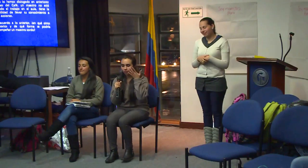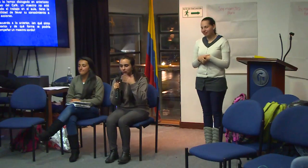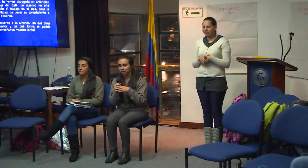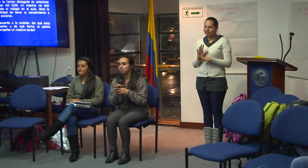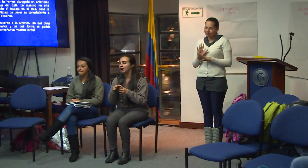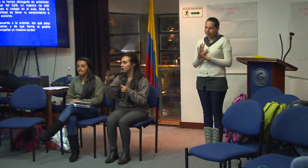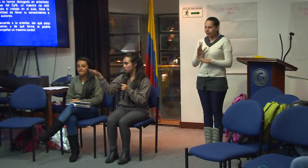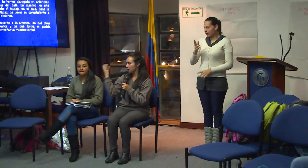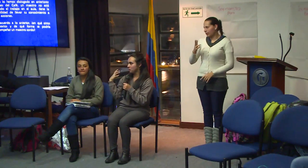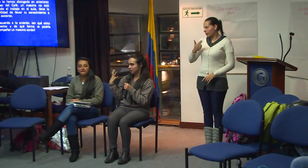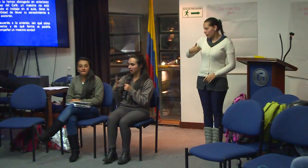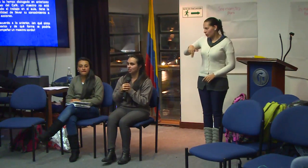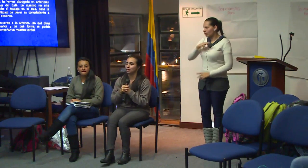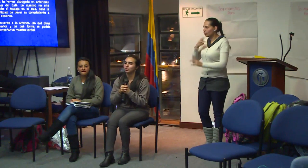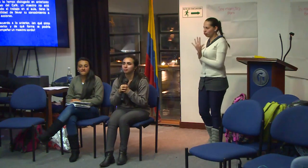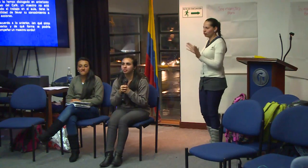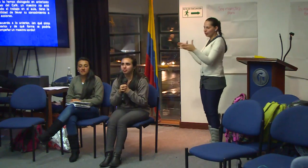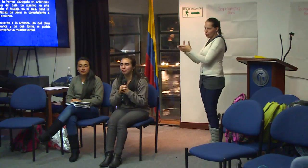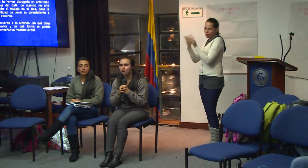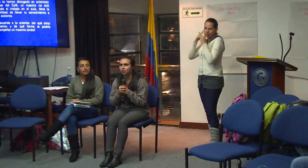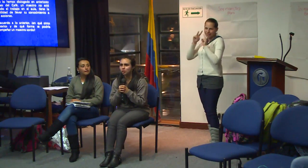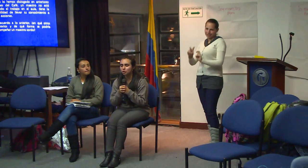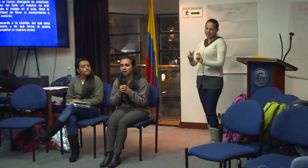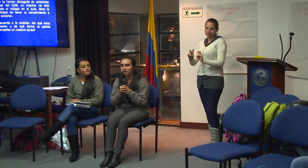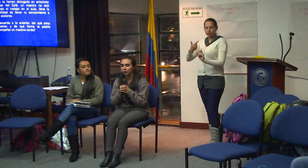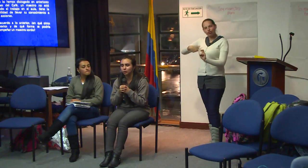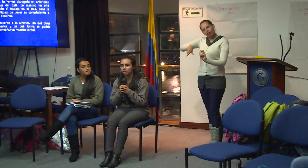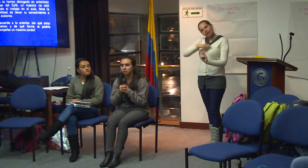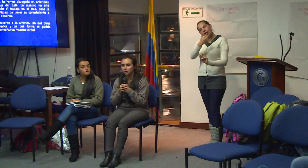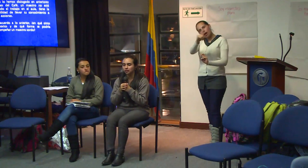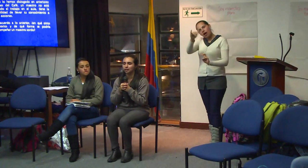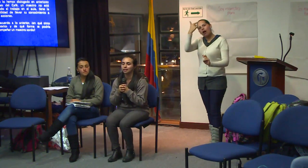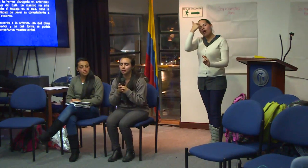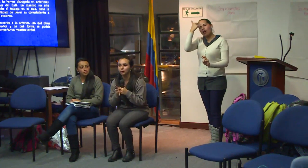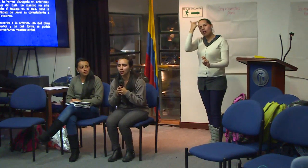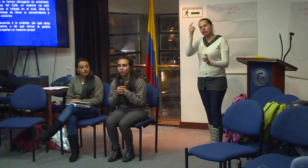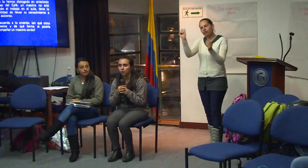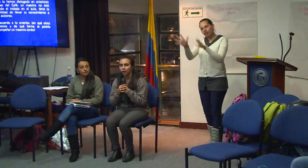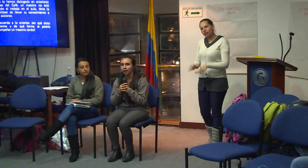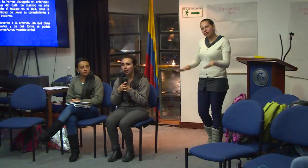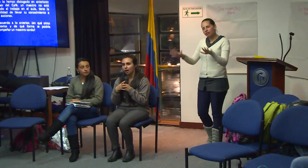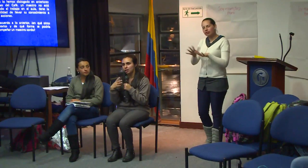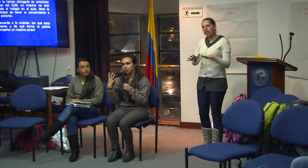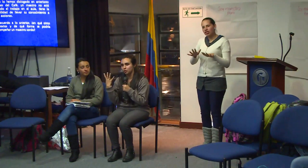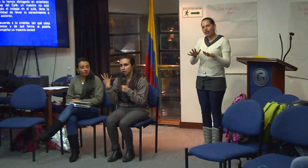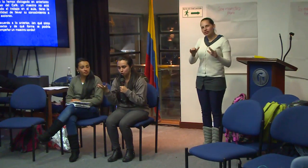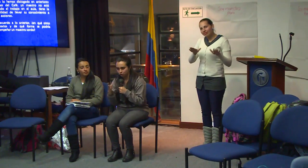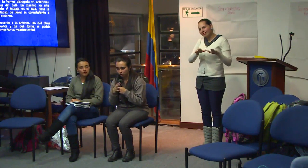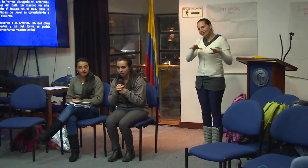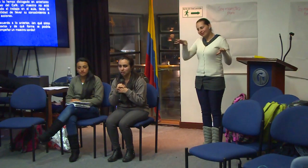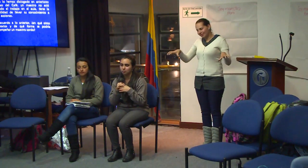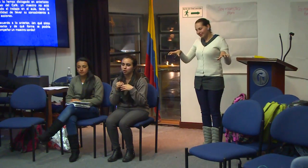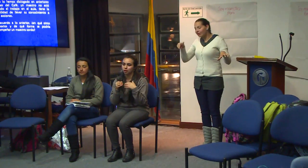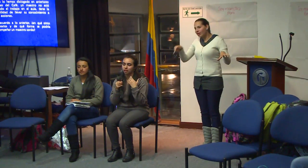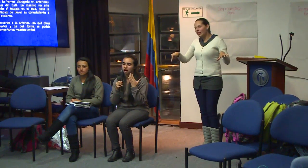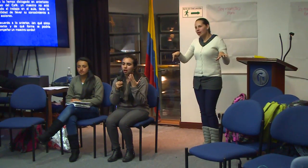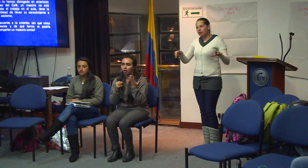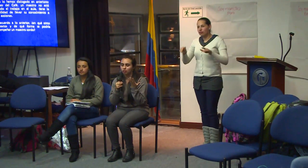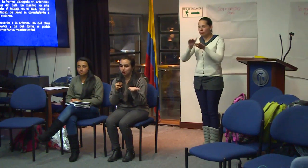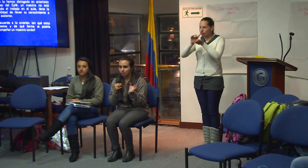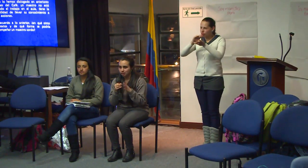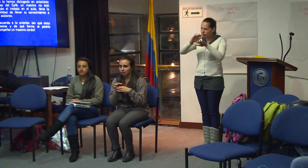Nosotros, grupo de investigación, nos hemos pensado en un espacio alternativo que convoque a las personas sordas, a las